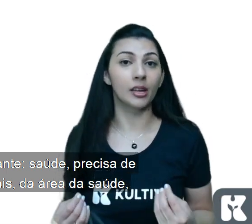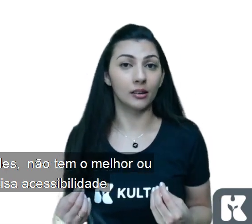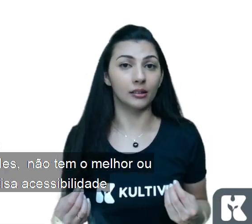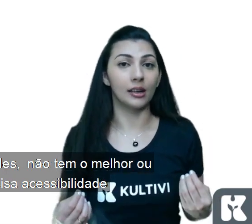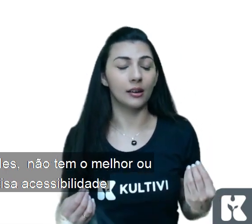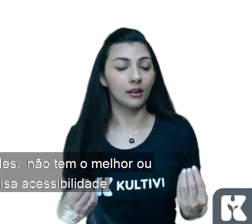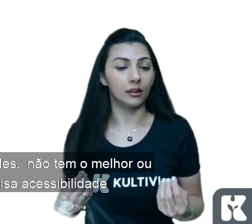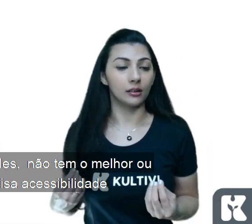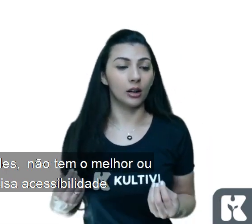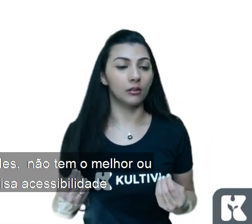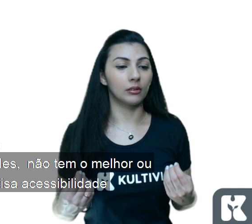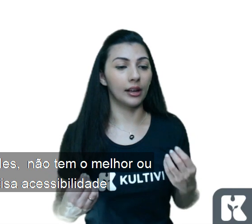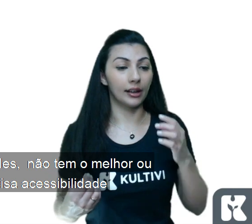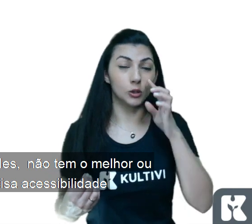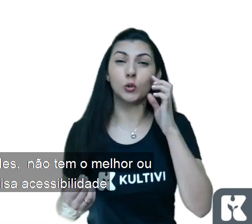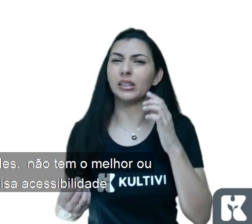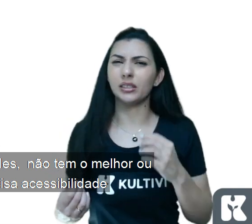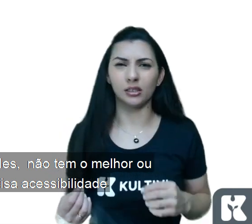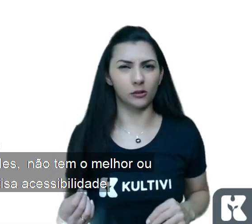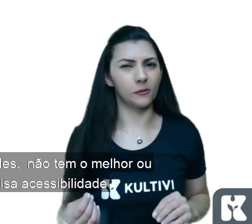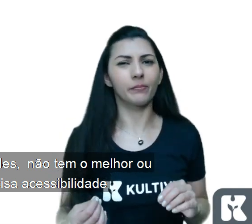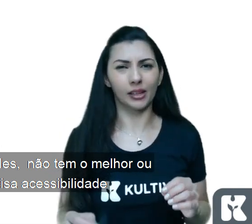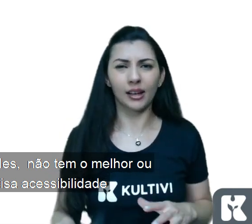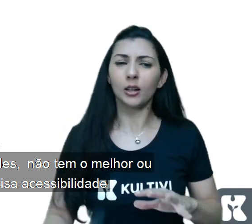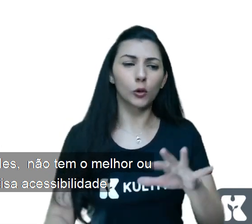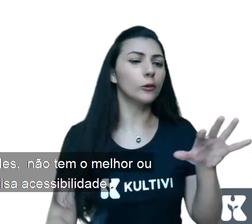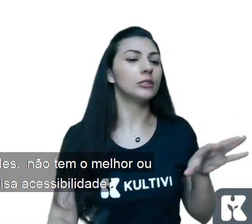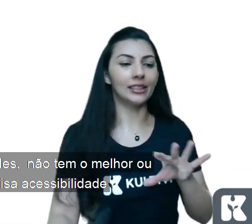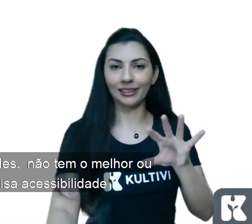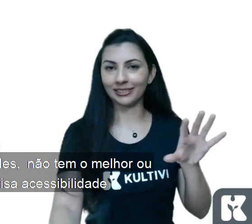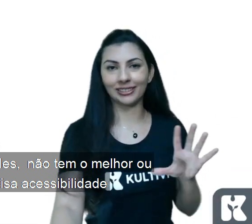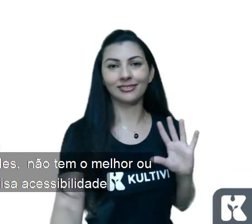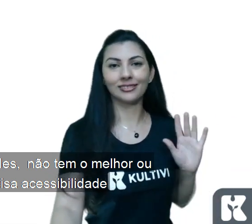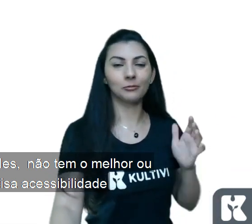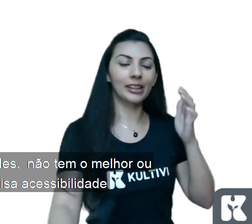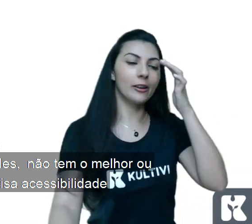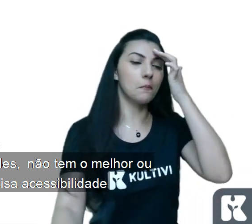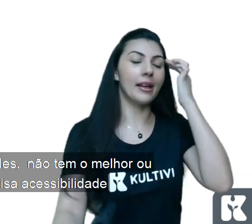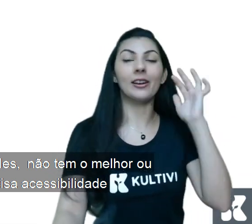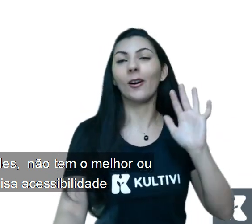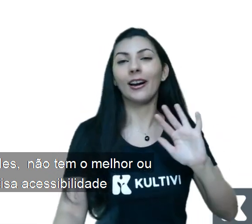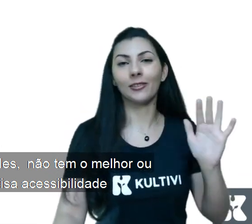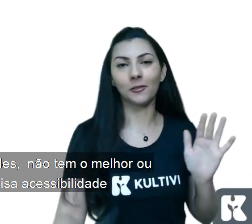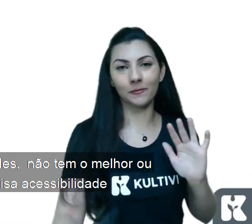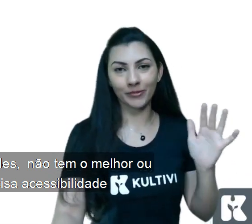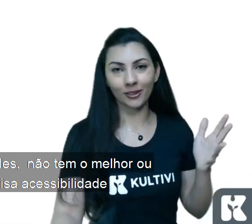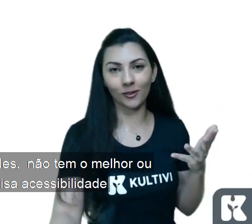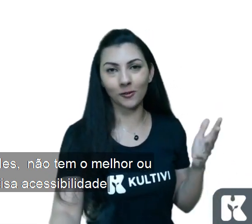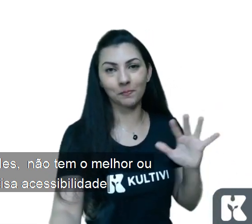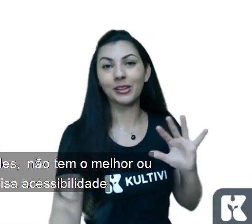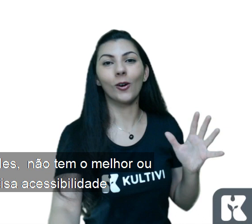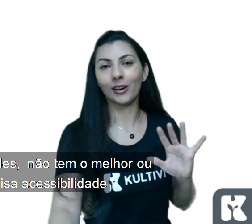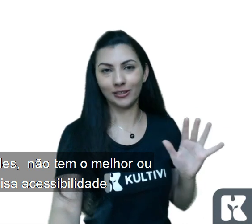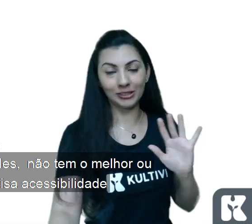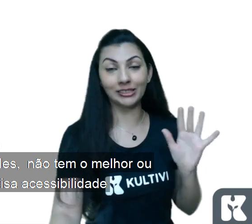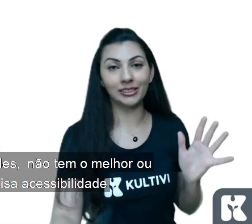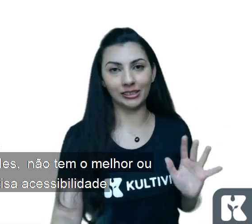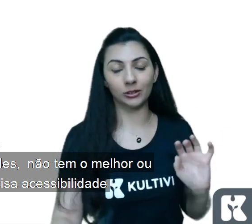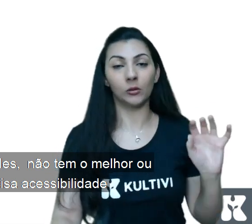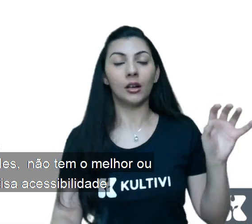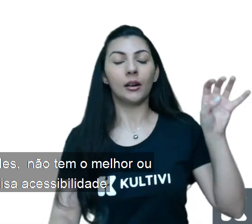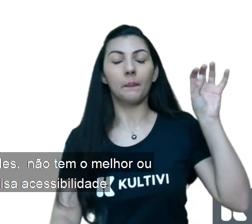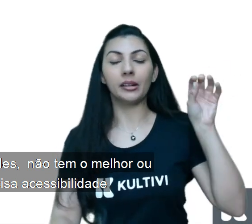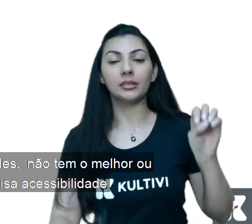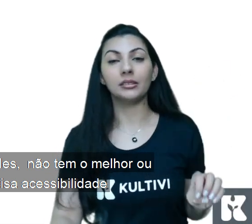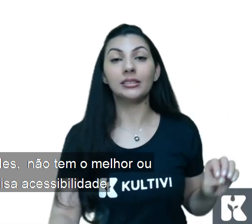saúde, né? Então, jurídico, né? Todos eles, não tem um melhor ou pior, não existe